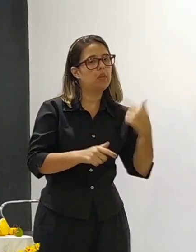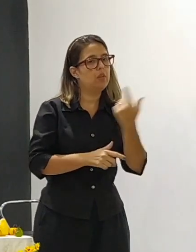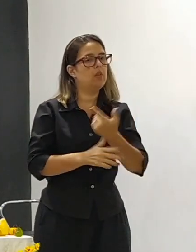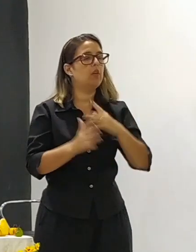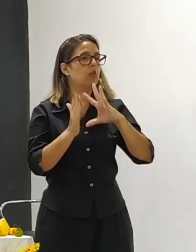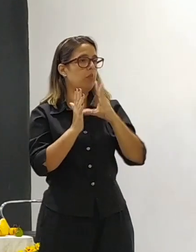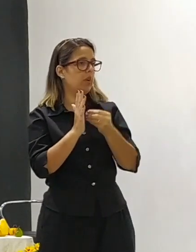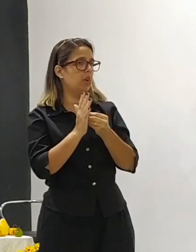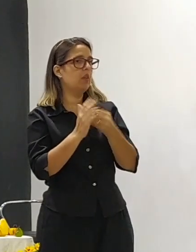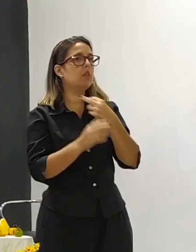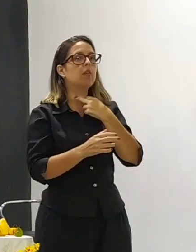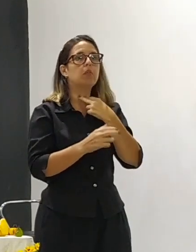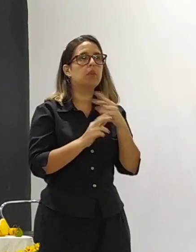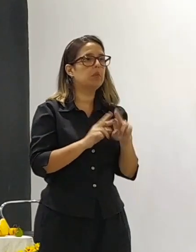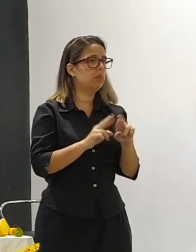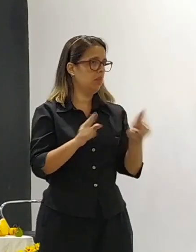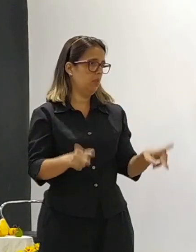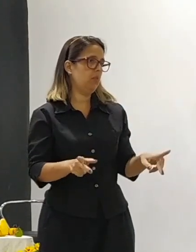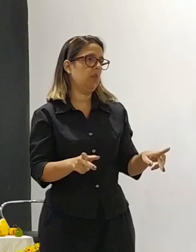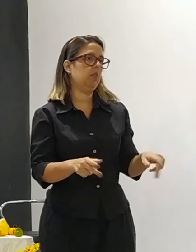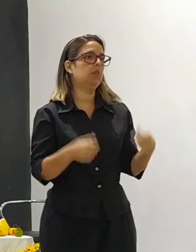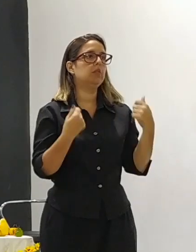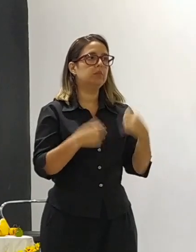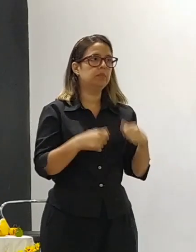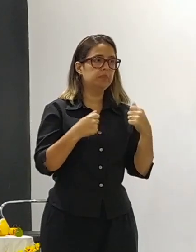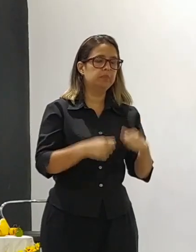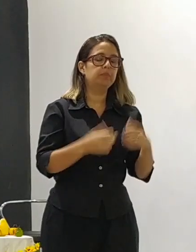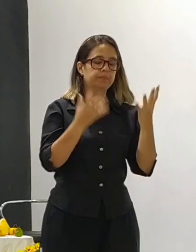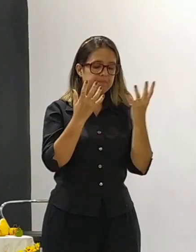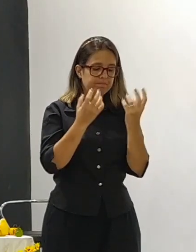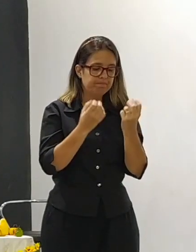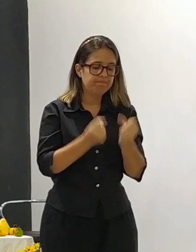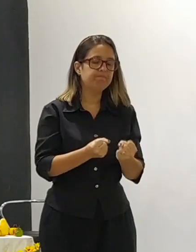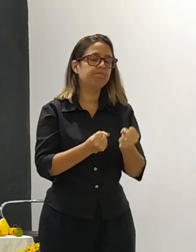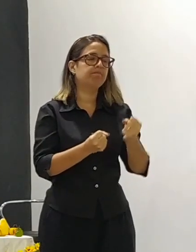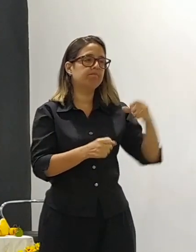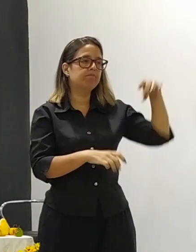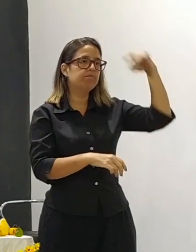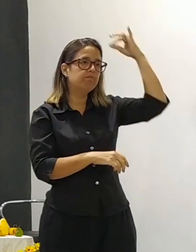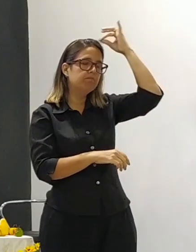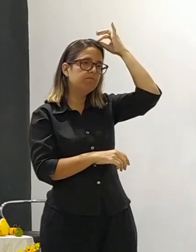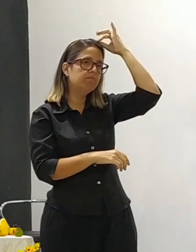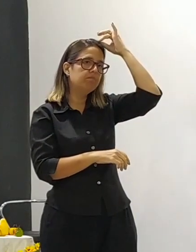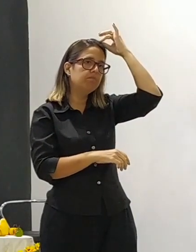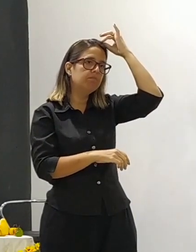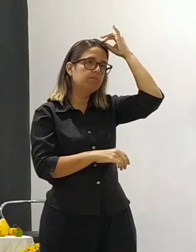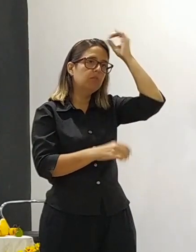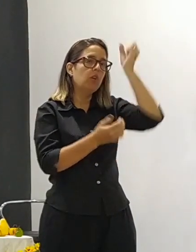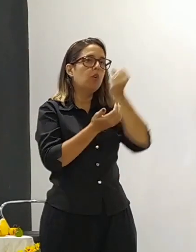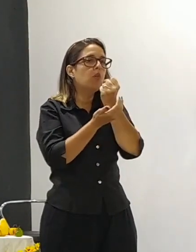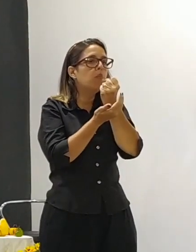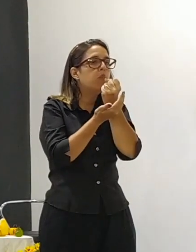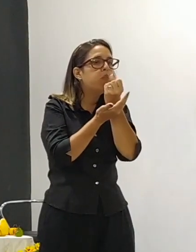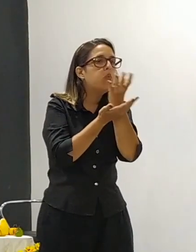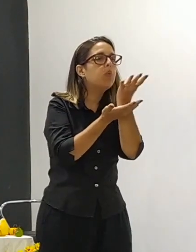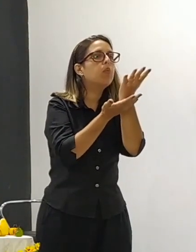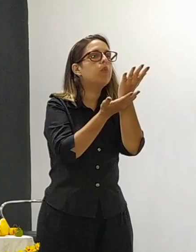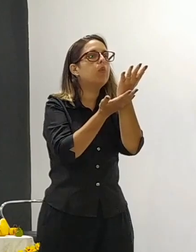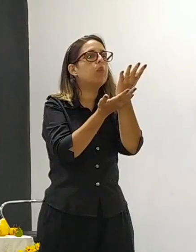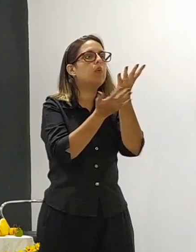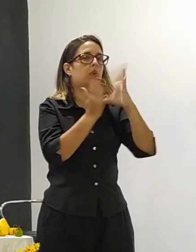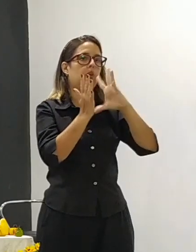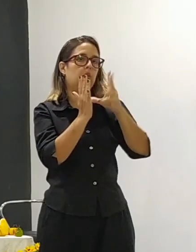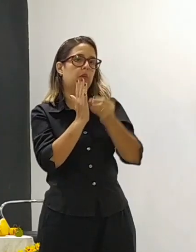não podemos ser diferentes. Nós precisamos receber esse Espírito, e esse Espírito já foi soprado sobre a igreja.